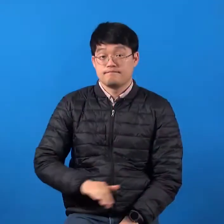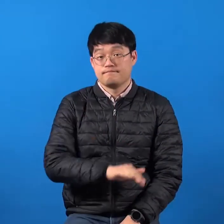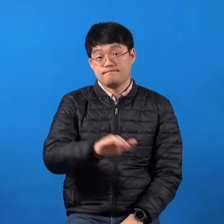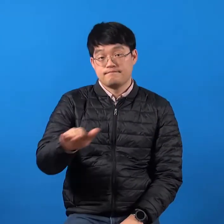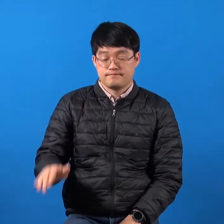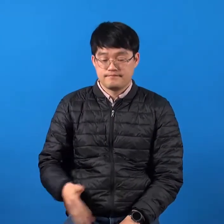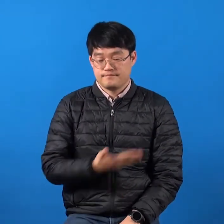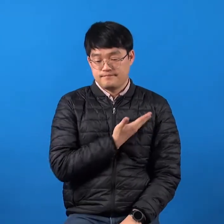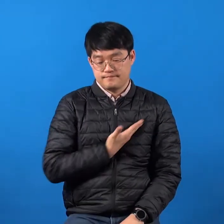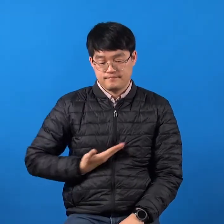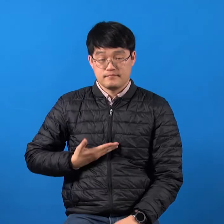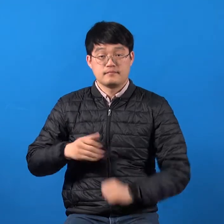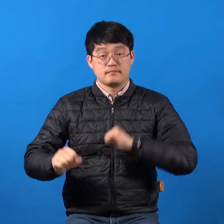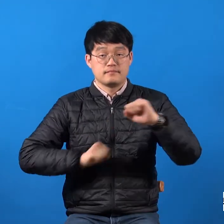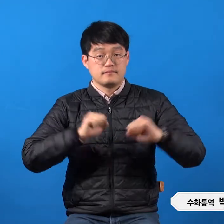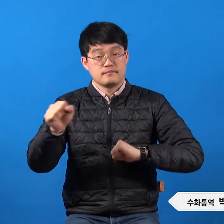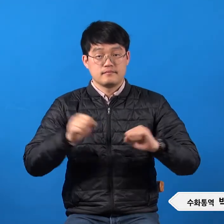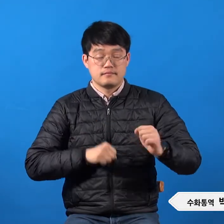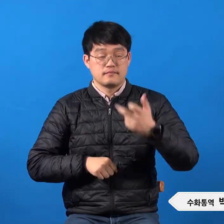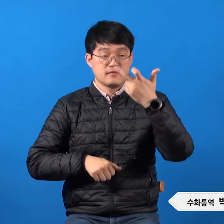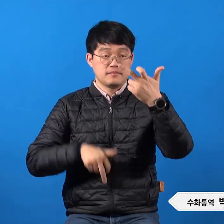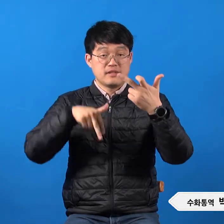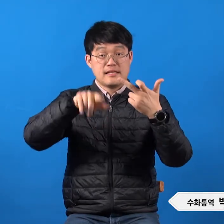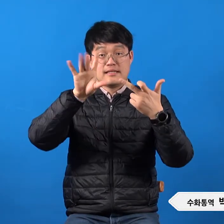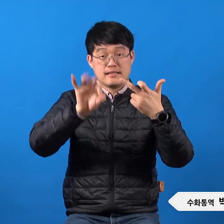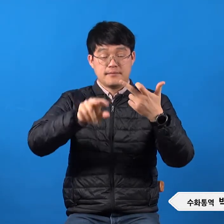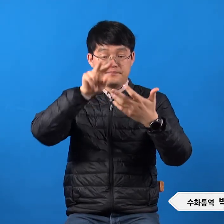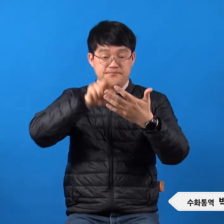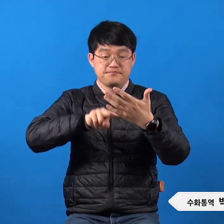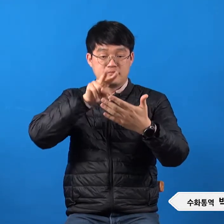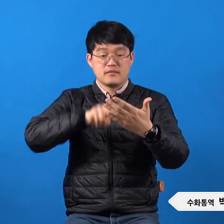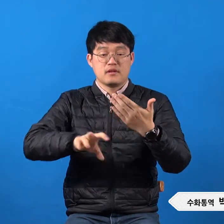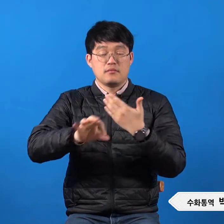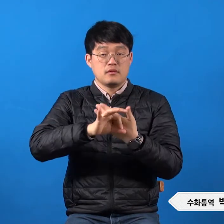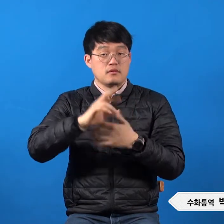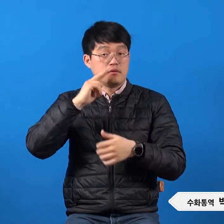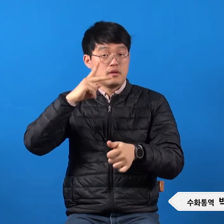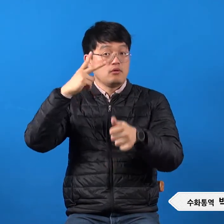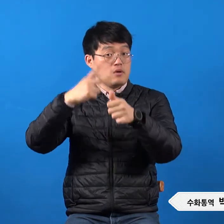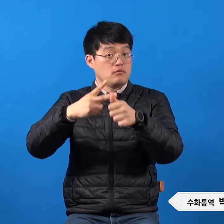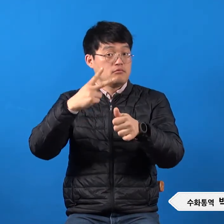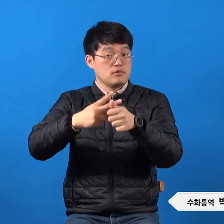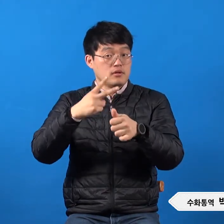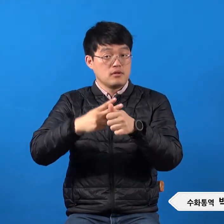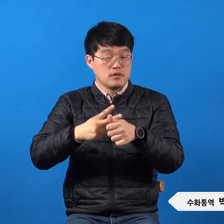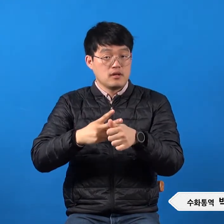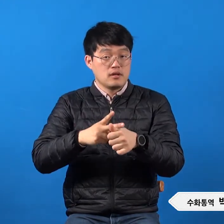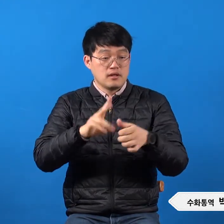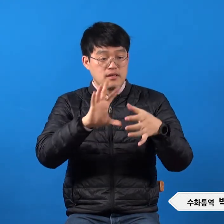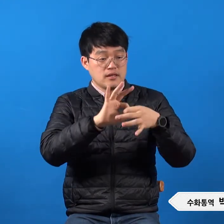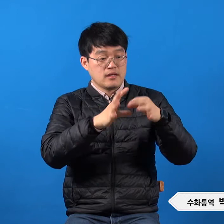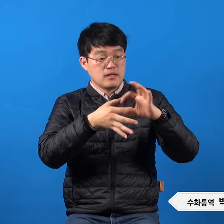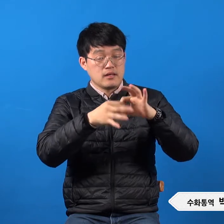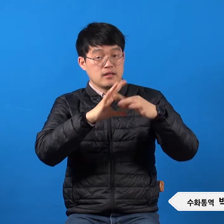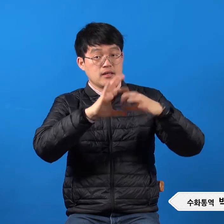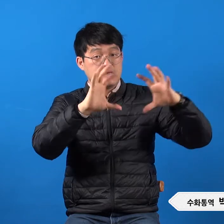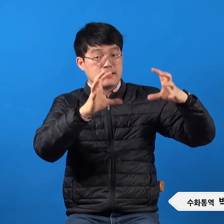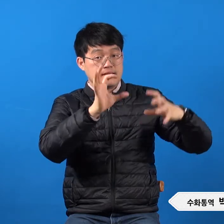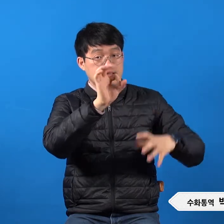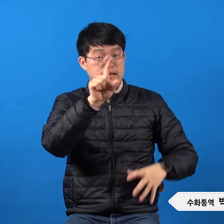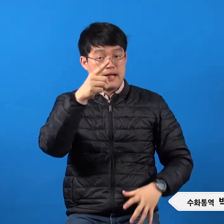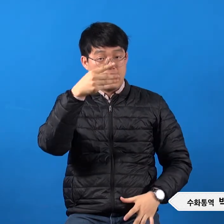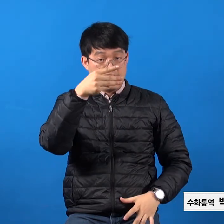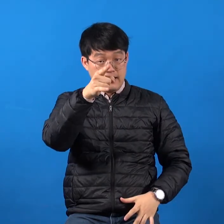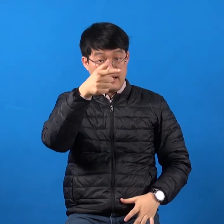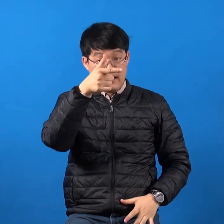우리가 사도행전 17장을 읽어보면 바울 사도가 그리스의 아테네에 가서 전도하는 모습을 볼